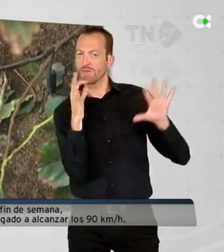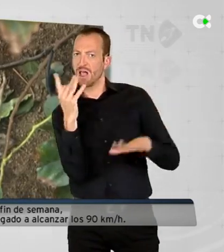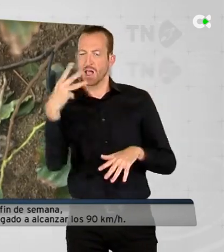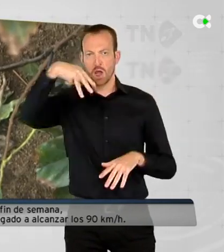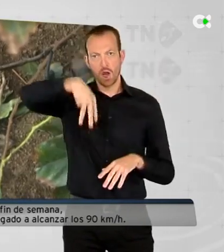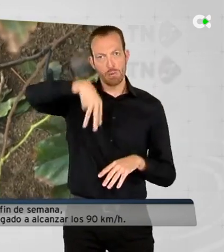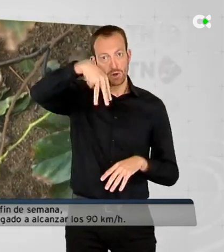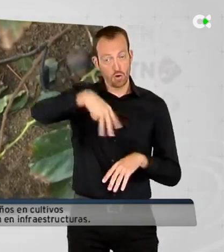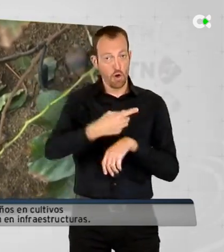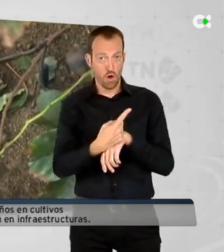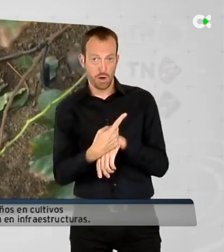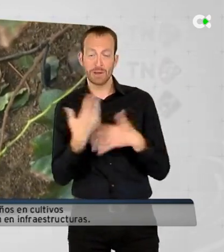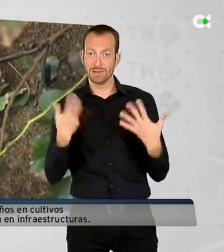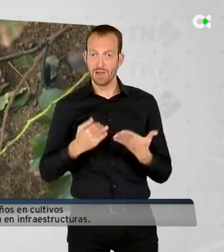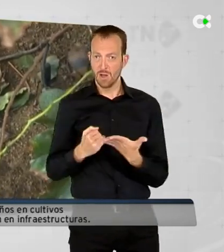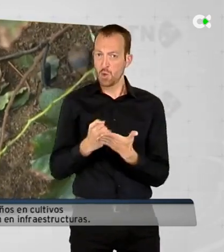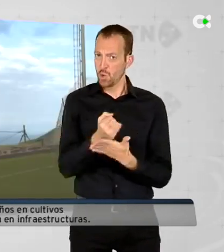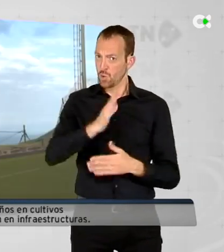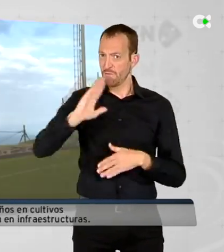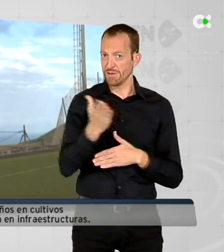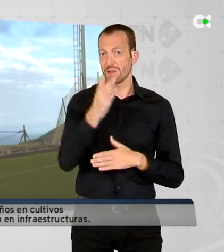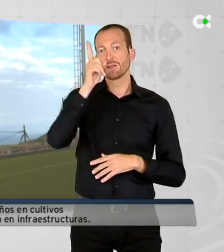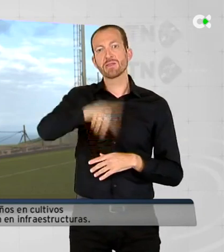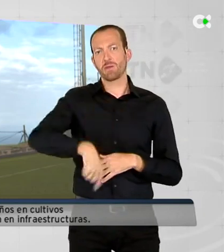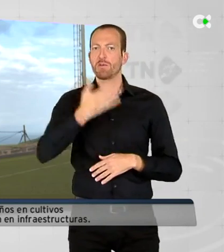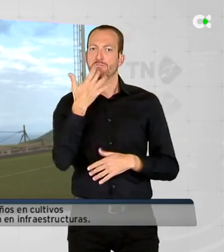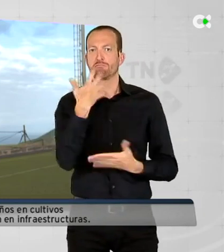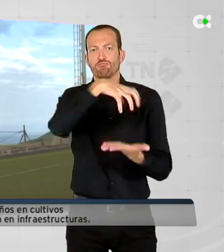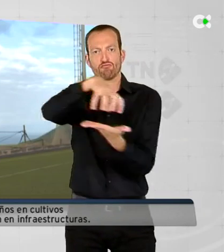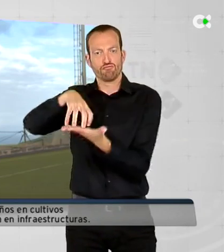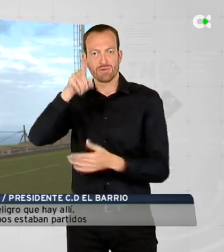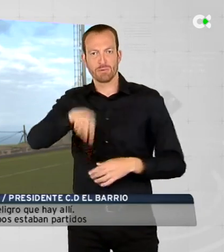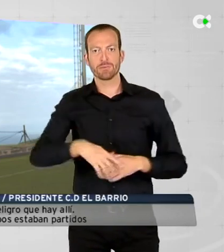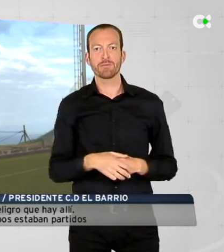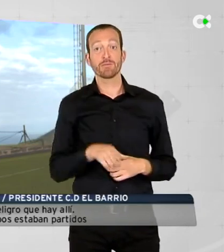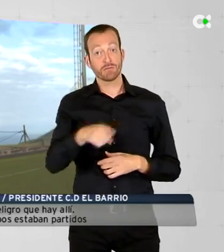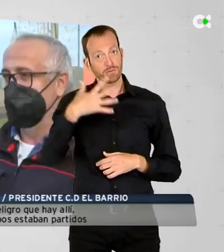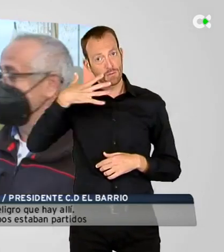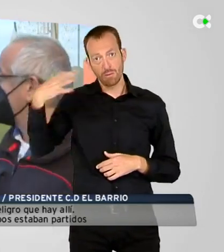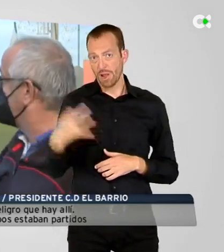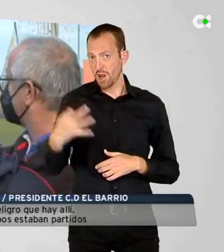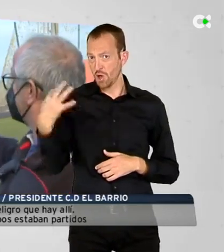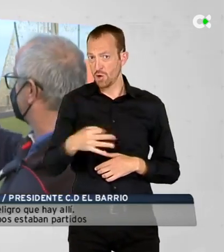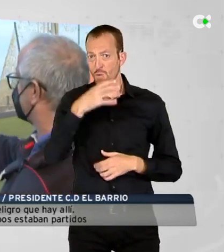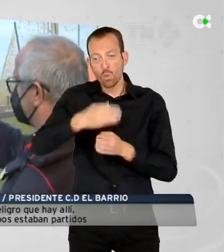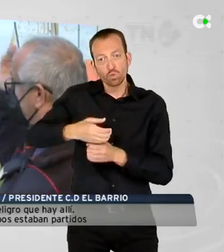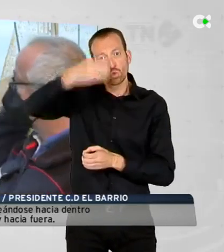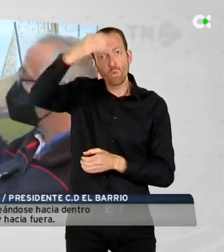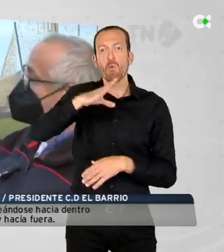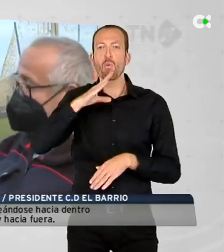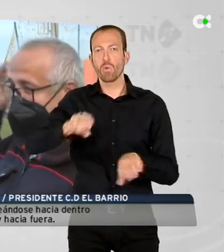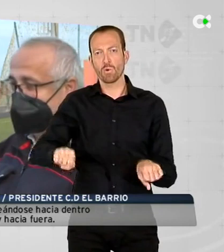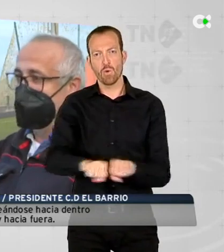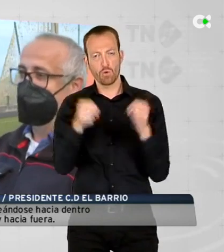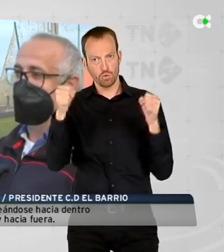kilómetros por hora, daños en cultivos y también en infraestructuras. Es un peligro inminente que hay ahí. Esos tubos estaban partidos